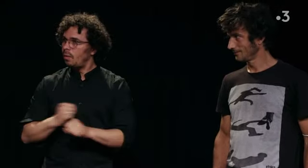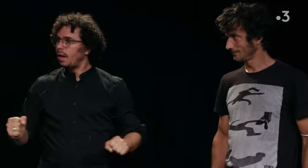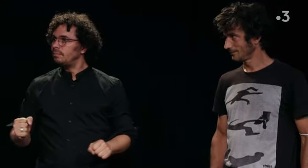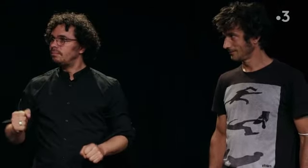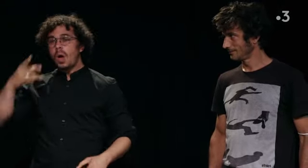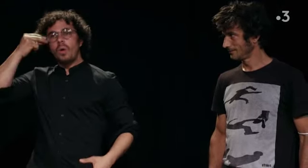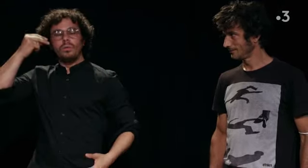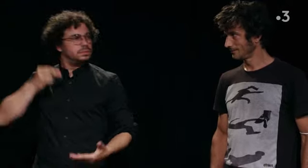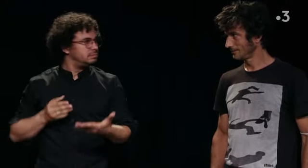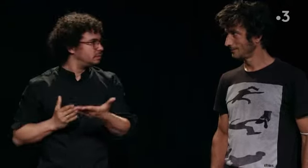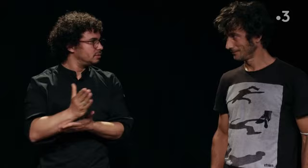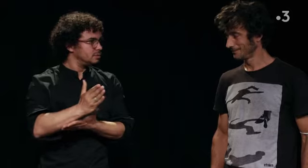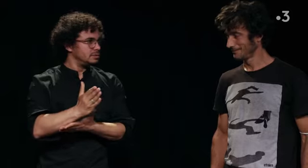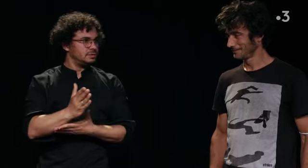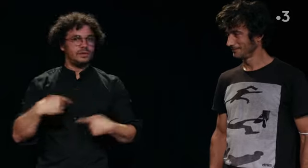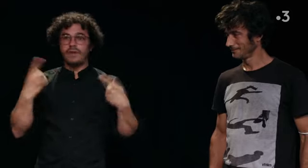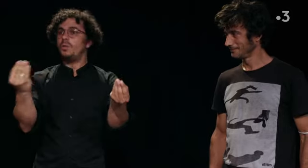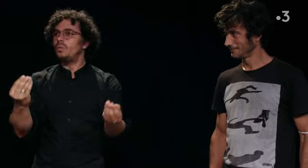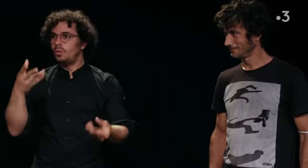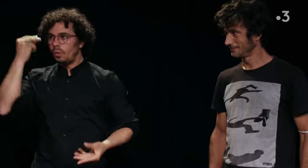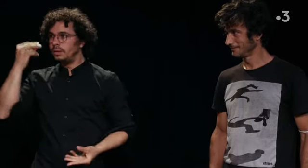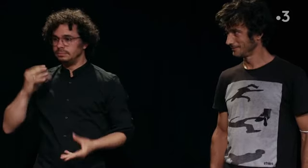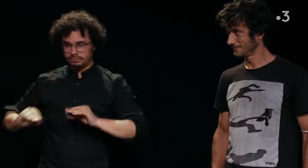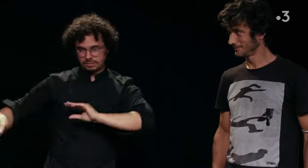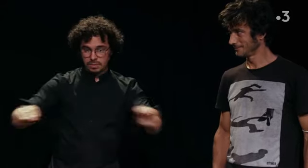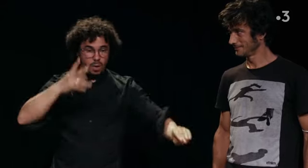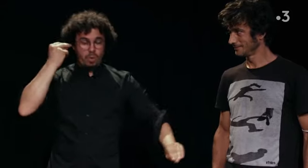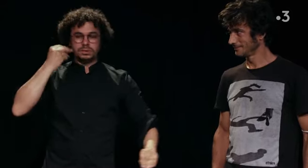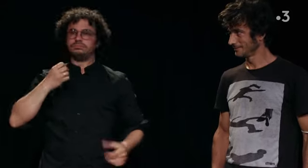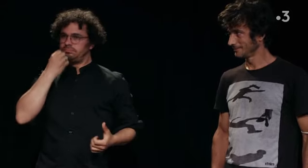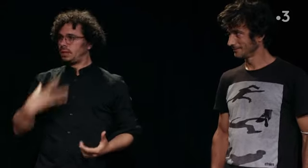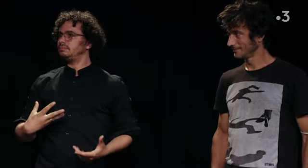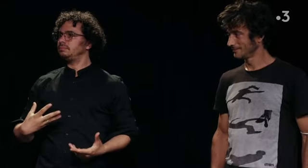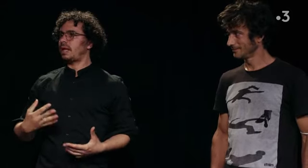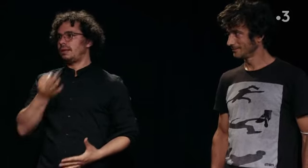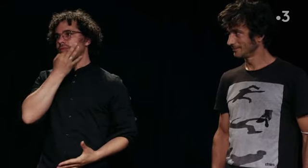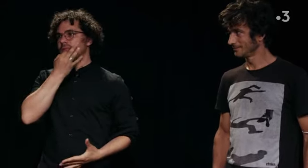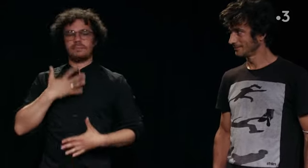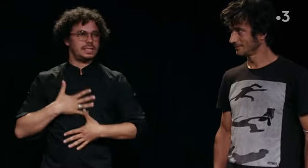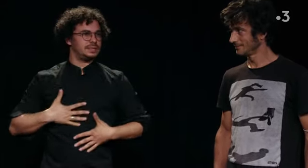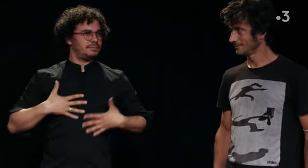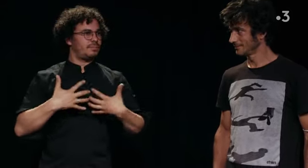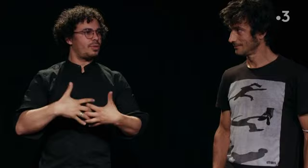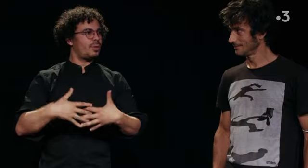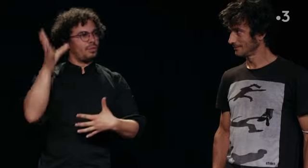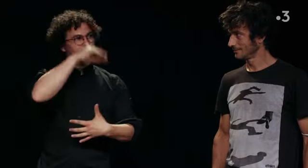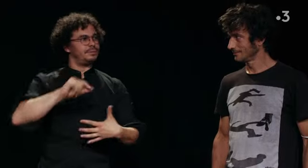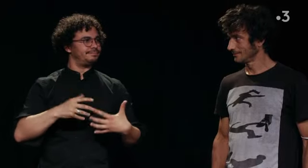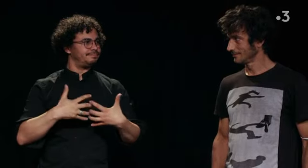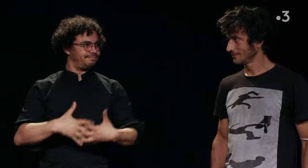mieux. Vous avez compris où on voulait vous amener. Vous avez compris les placements. Vous avez compris. C'est bien. Maintenant, profitez et n'oubliez pas le moteur de